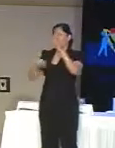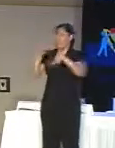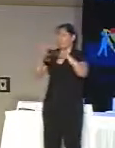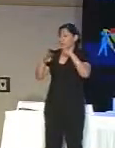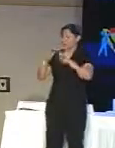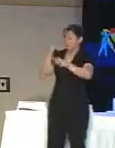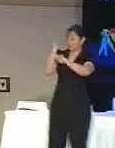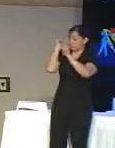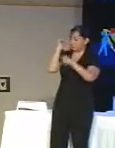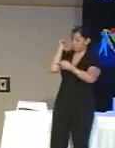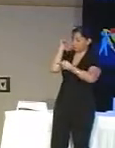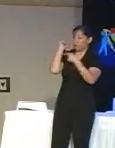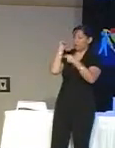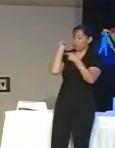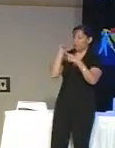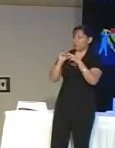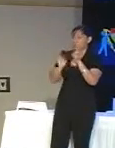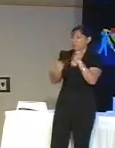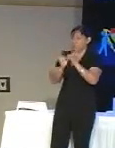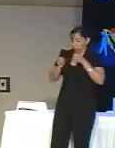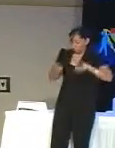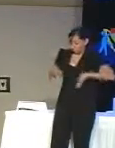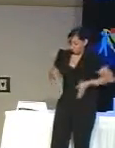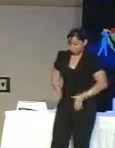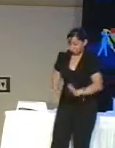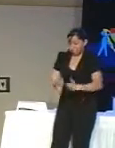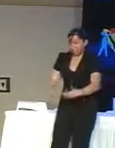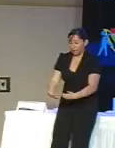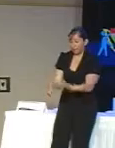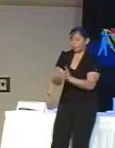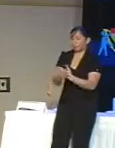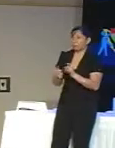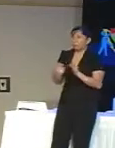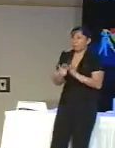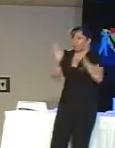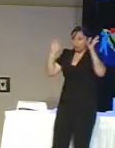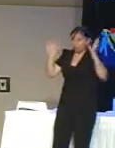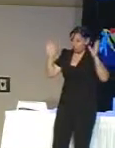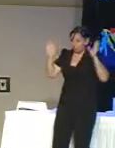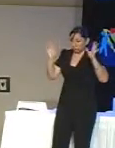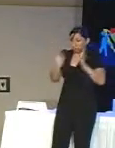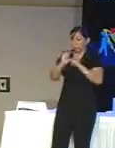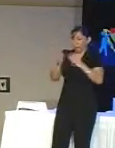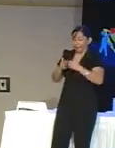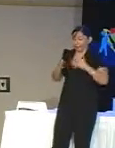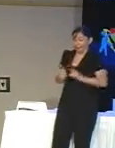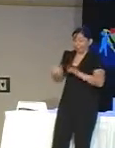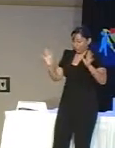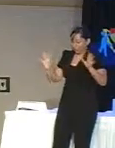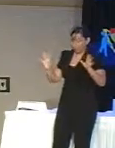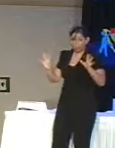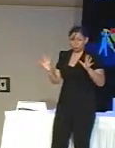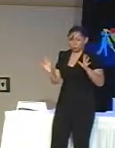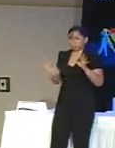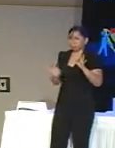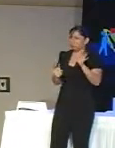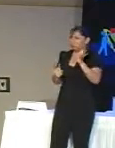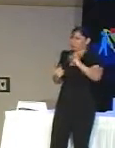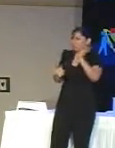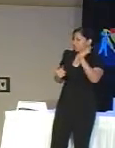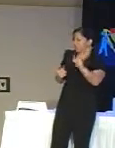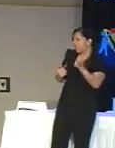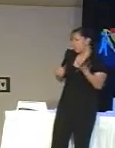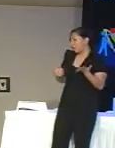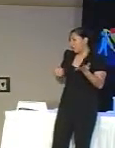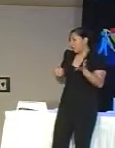le llama idiopático cuando no se conoce la causa, en aproximadamente el 45-50%. Probablemente ahí